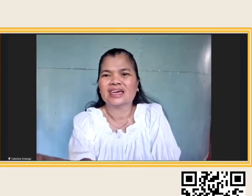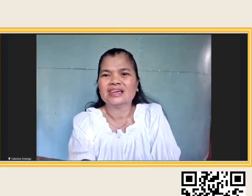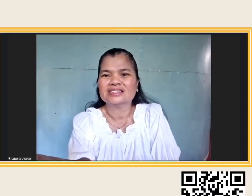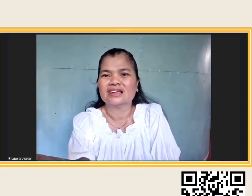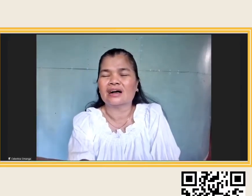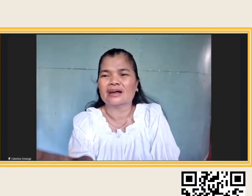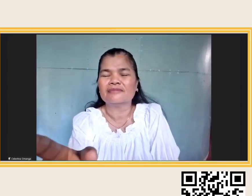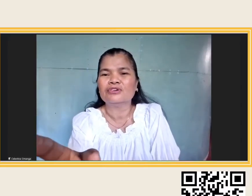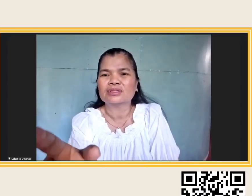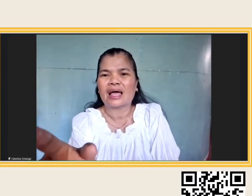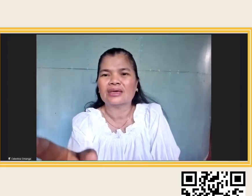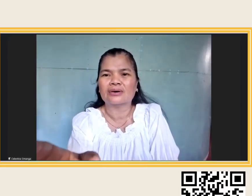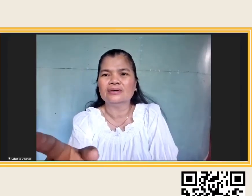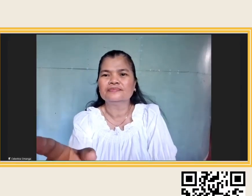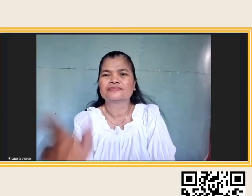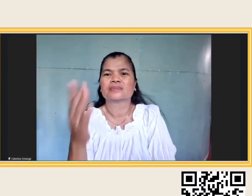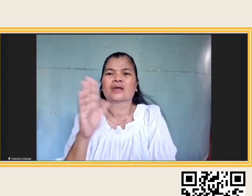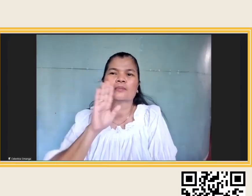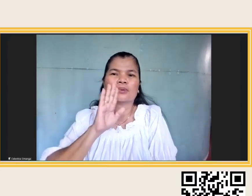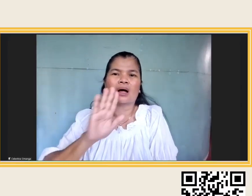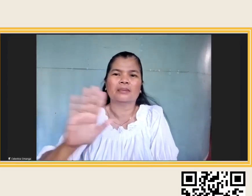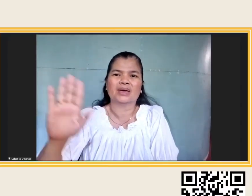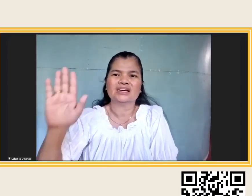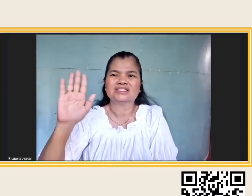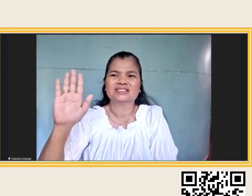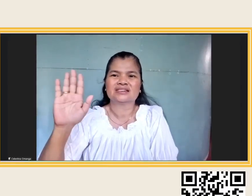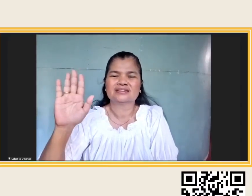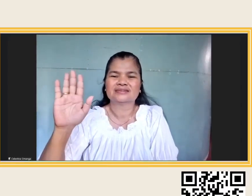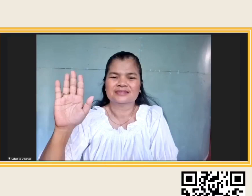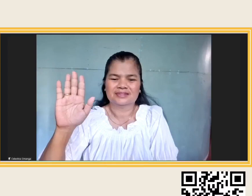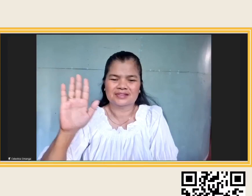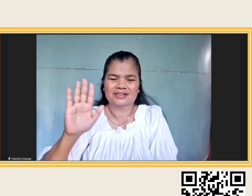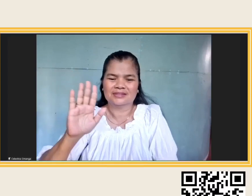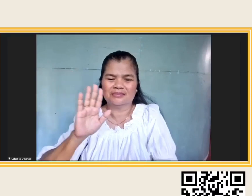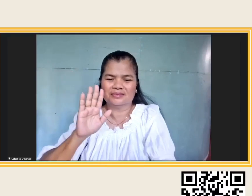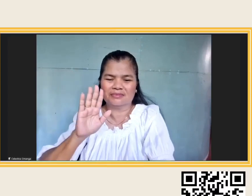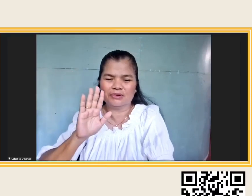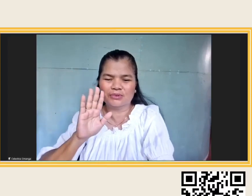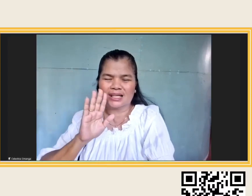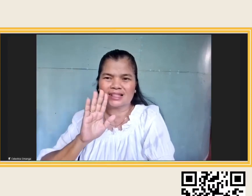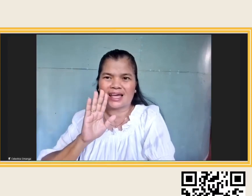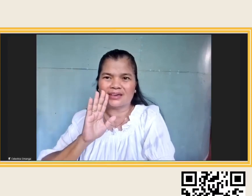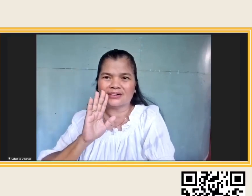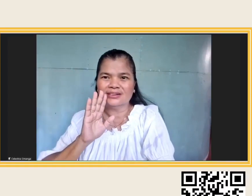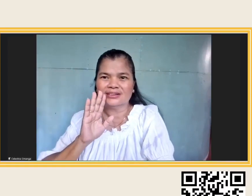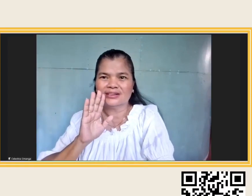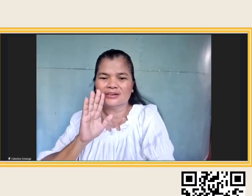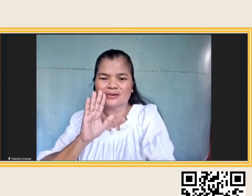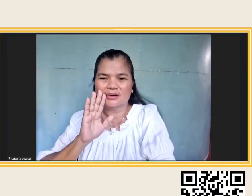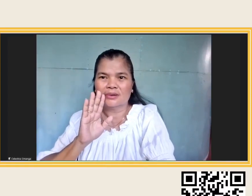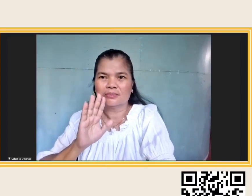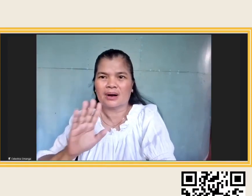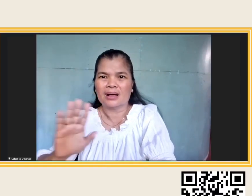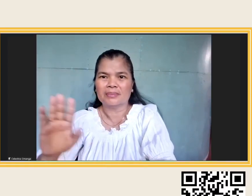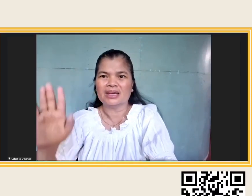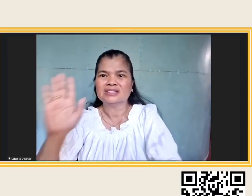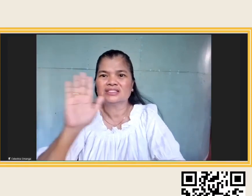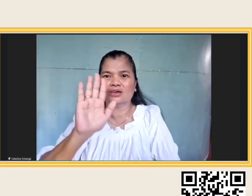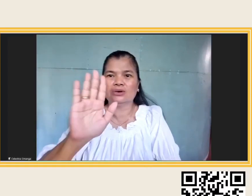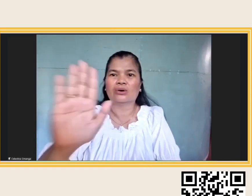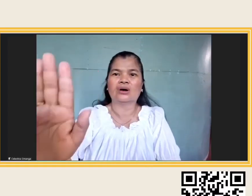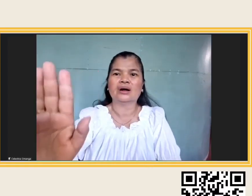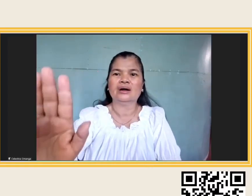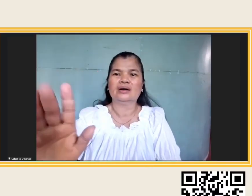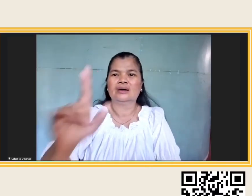Next is, review tayo. Promise. Review muna tayo.